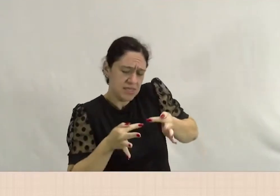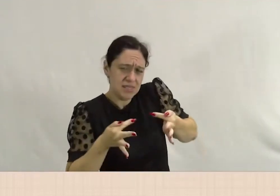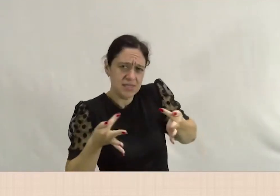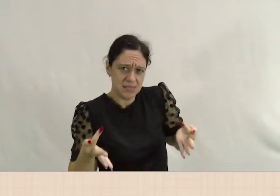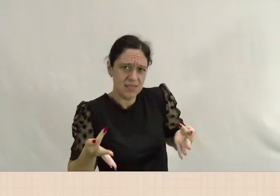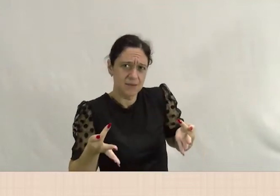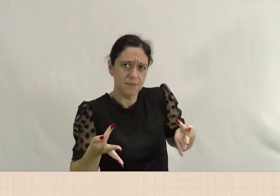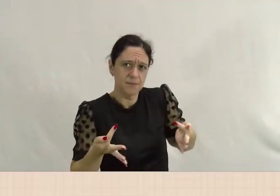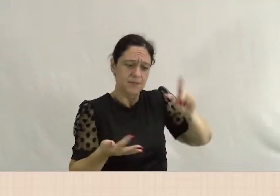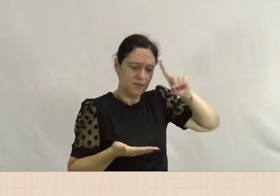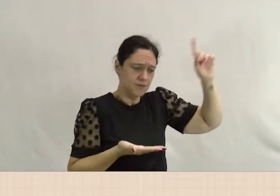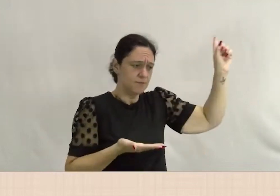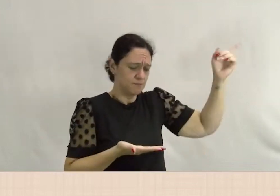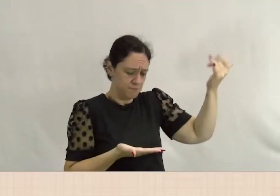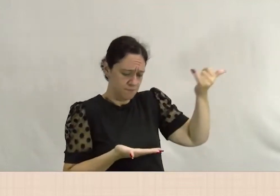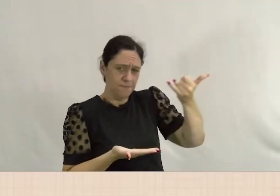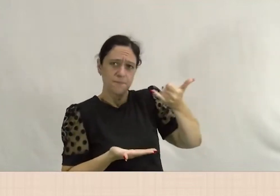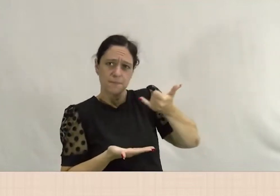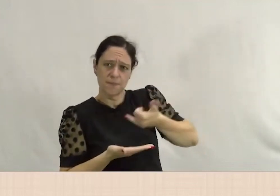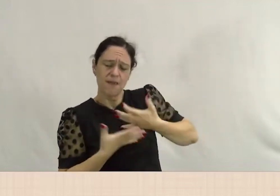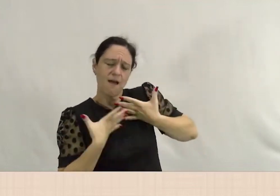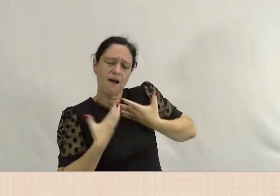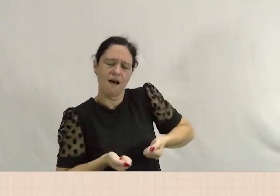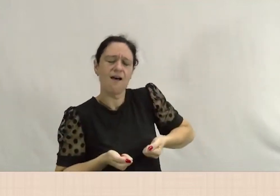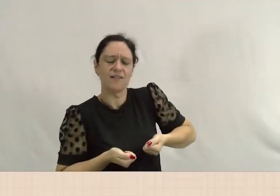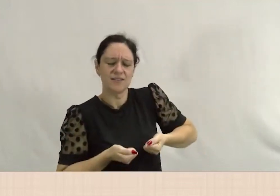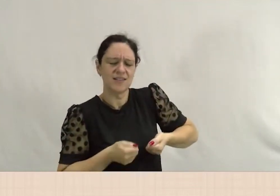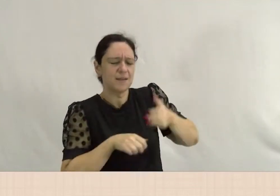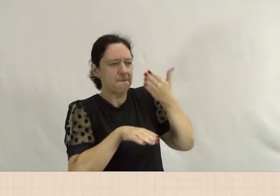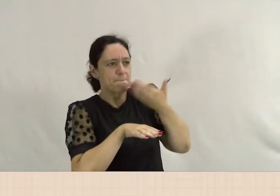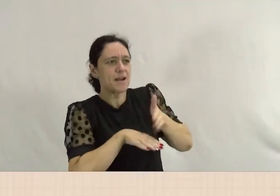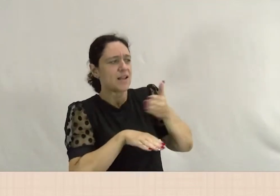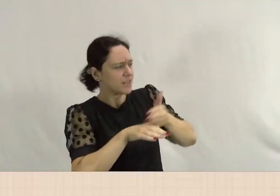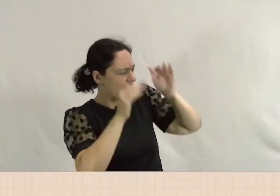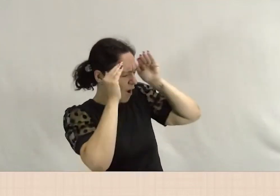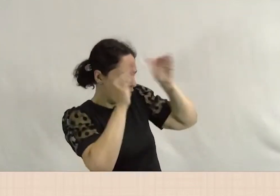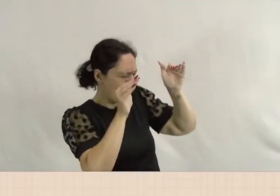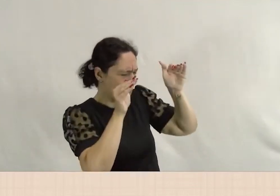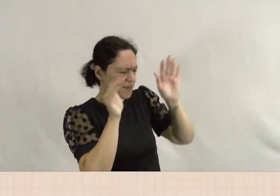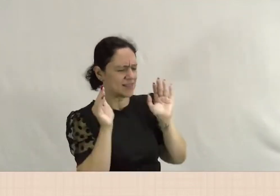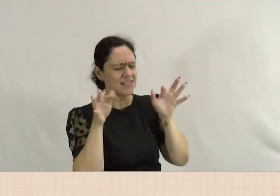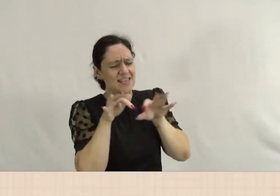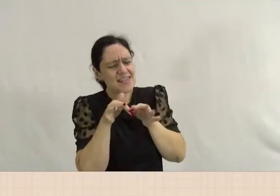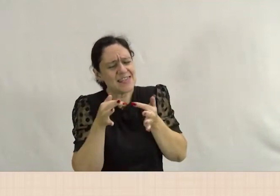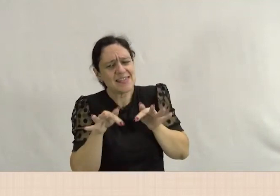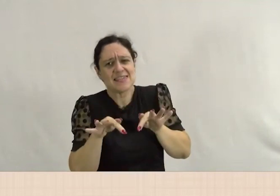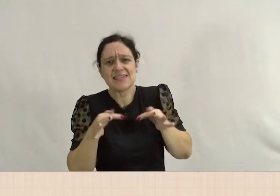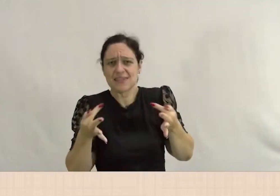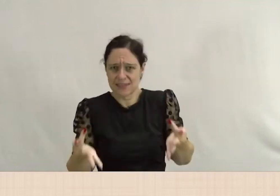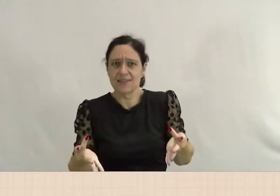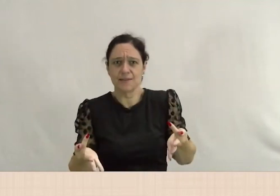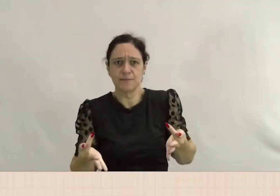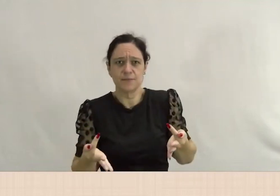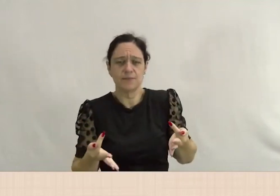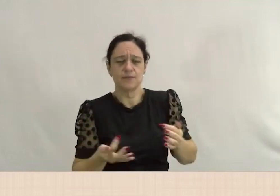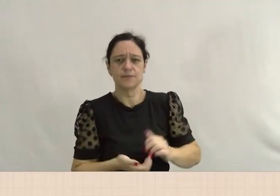e acolher a tua palavra como palavra de Deus e praticá-la com humildade e com simplicidade e obediência.